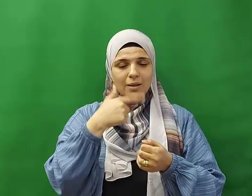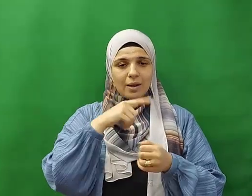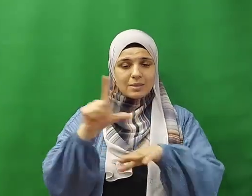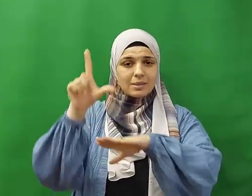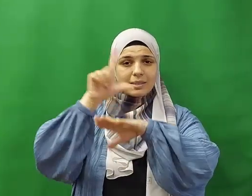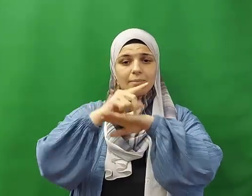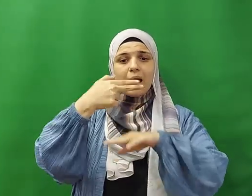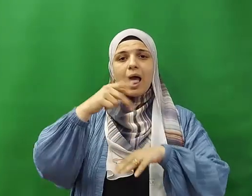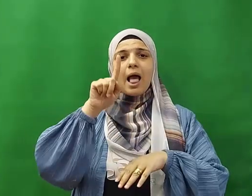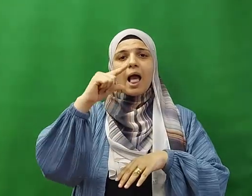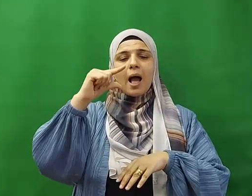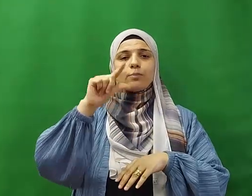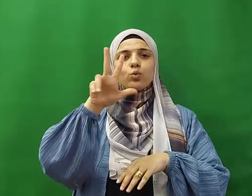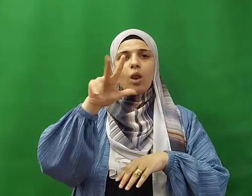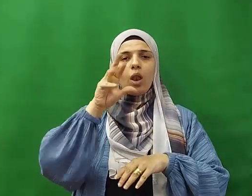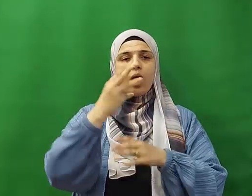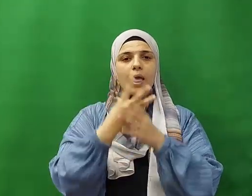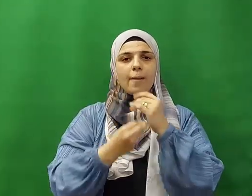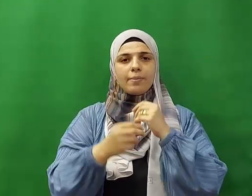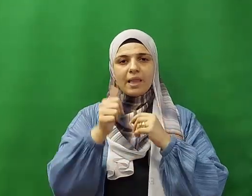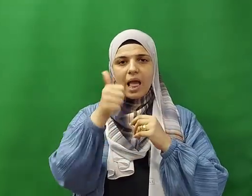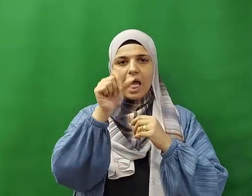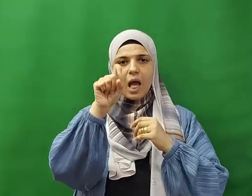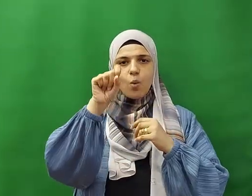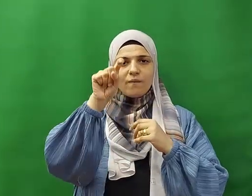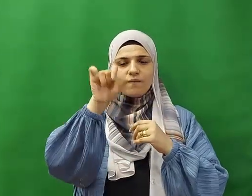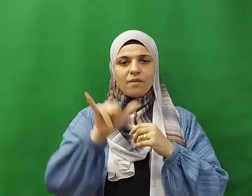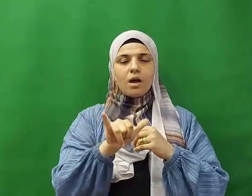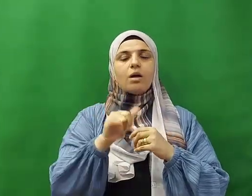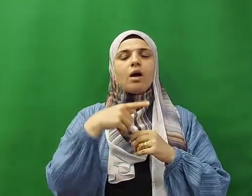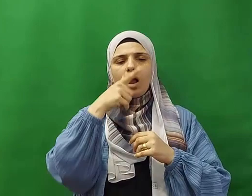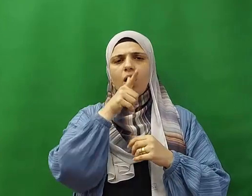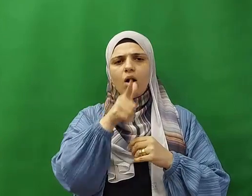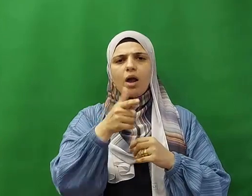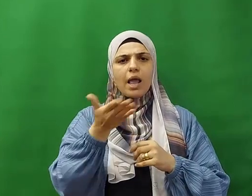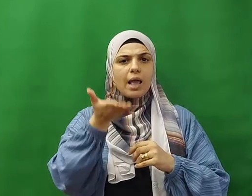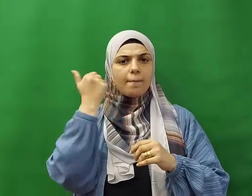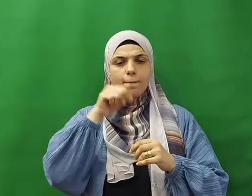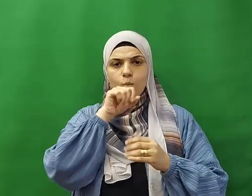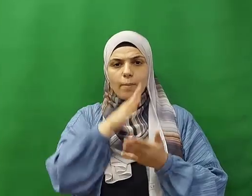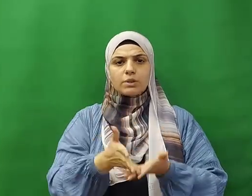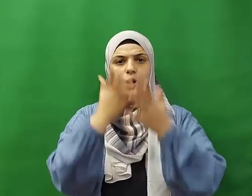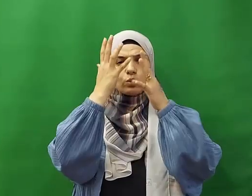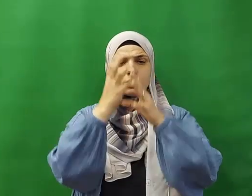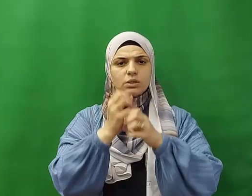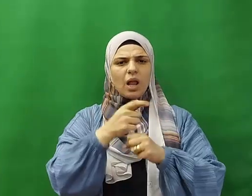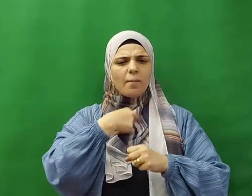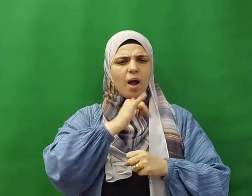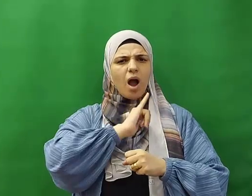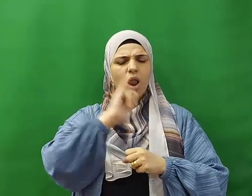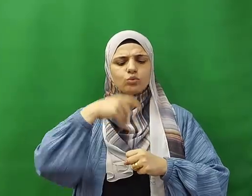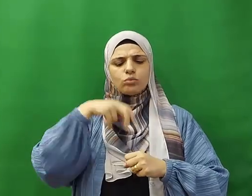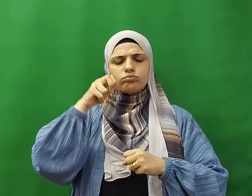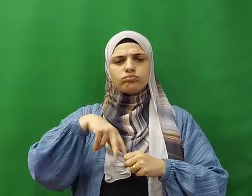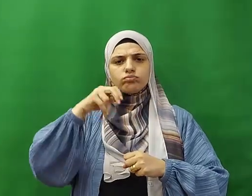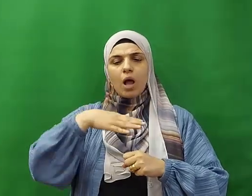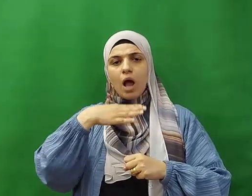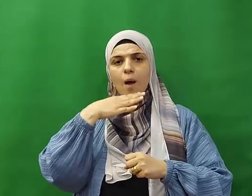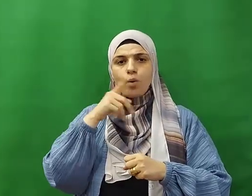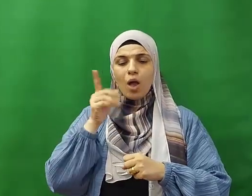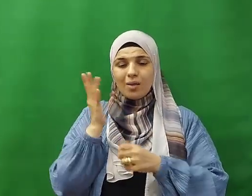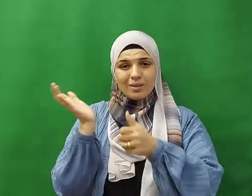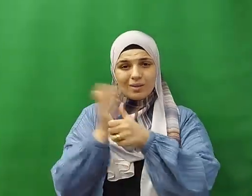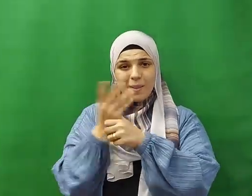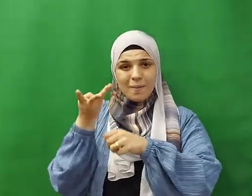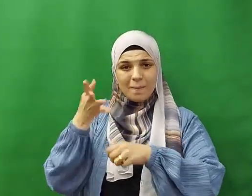عبد الله بن أبي أوفى رضي الله عنه: كان النبي صلى الله عليه وسلم لا يأنف أن يمشي مع